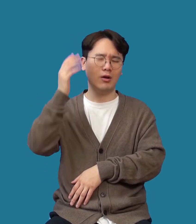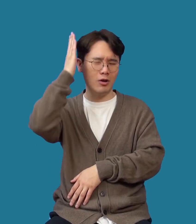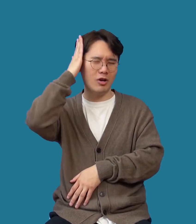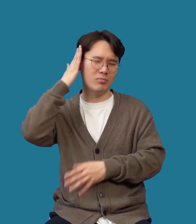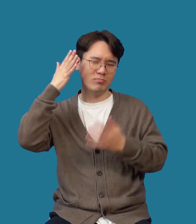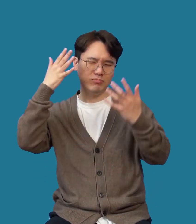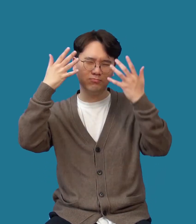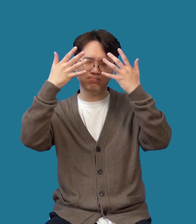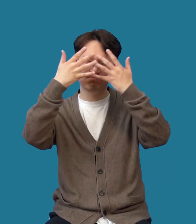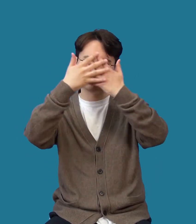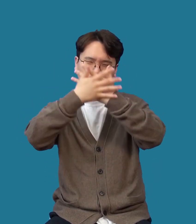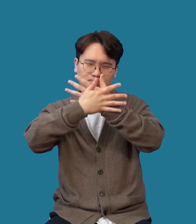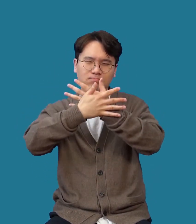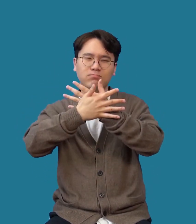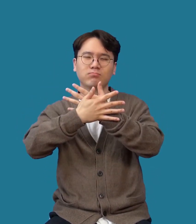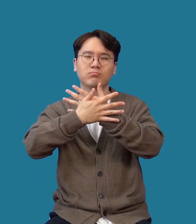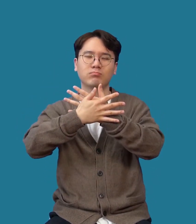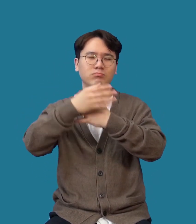무지한 존재가 되었습니다.